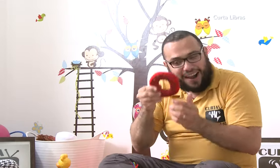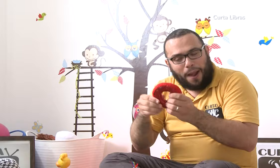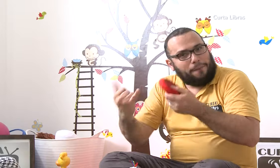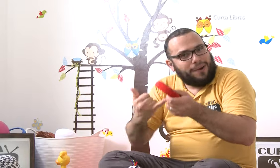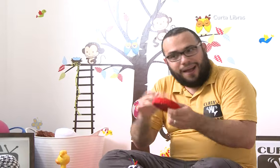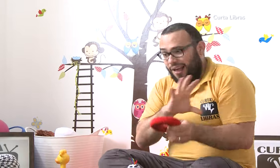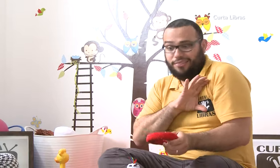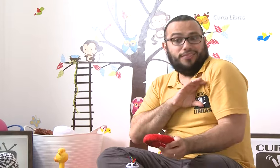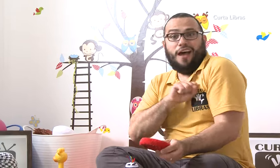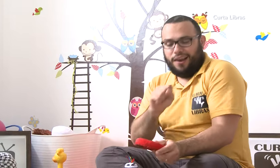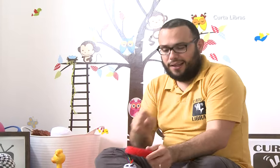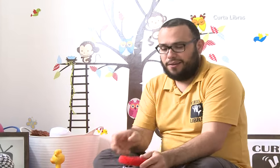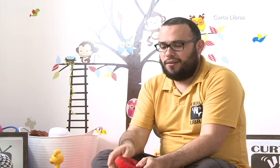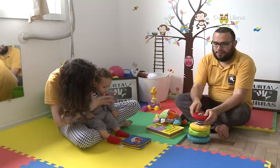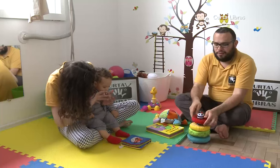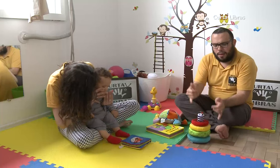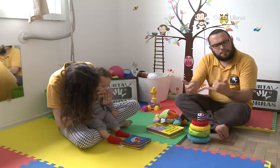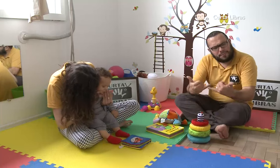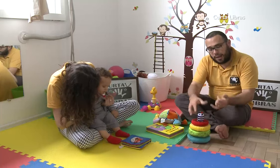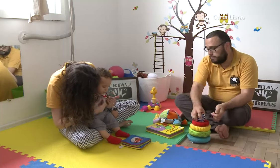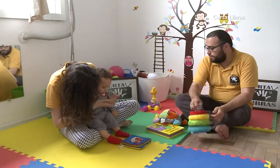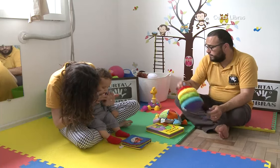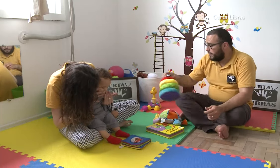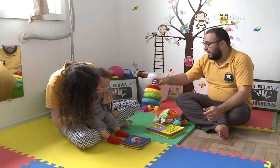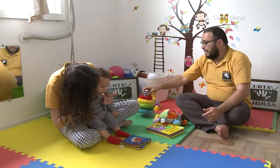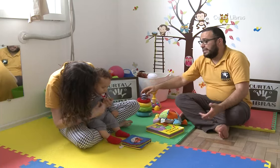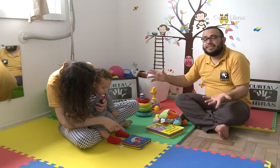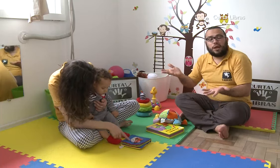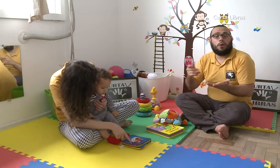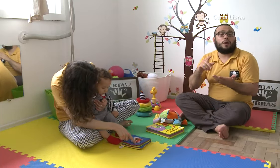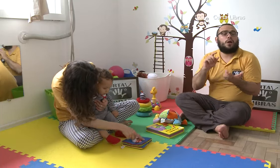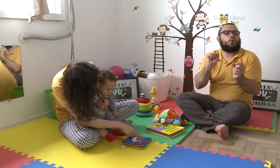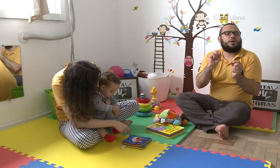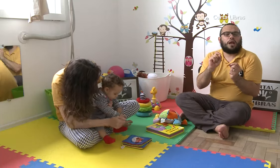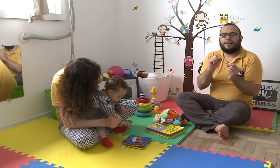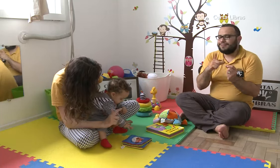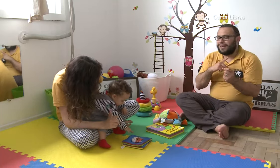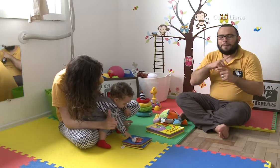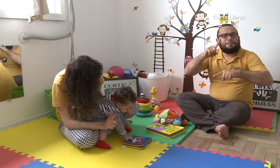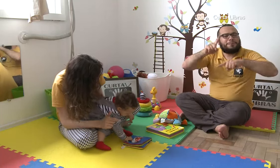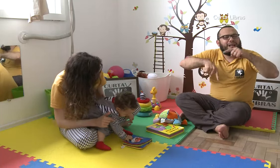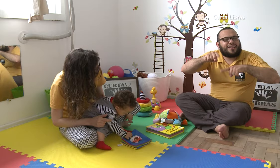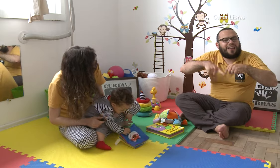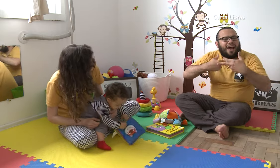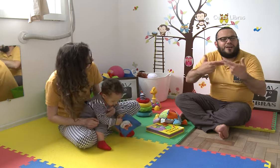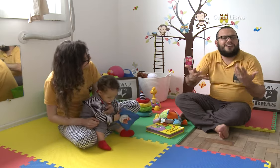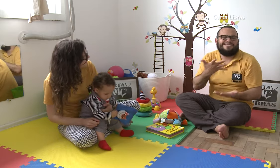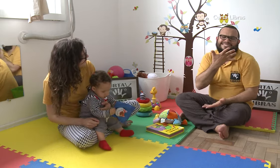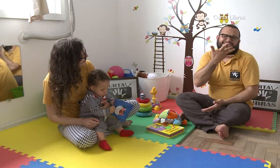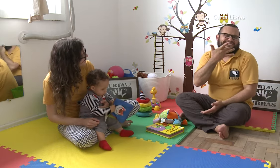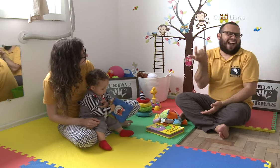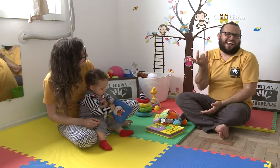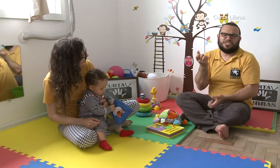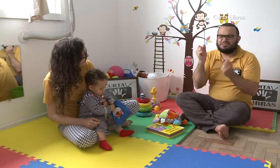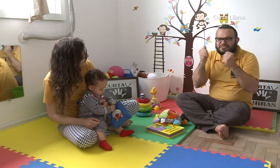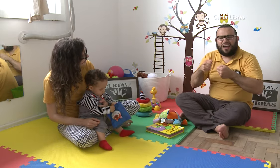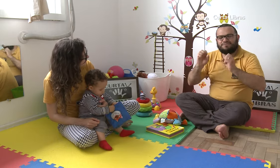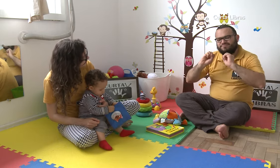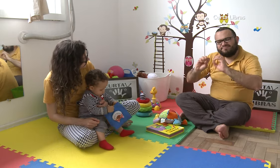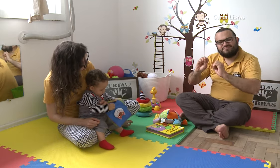no olho, assim. Por exemplo. Tendo esses materiais, é bastante fácil ir ensinando o bebê. Por exemplo, a Fran agora vai